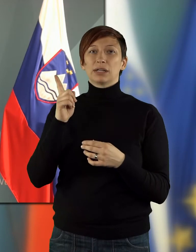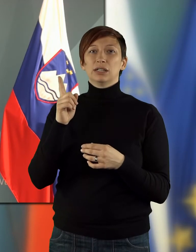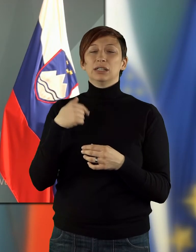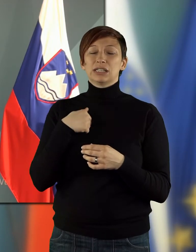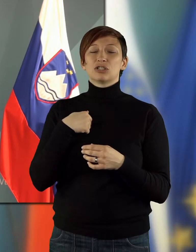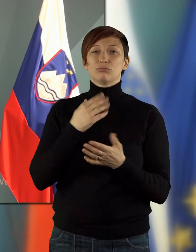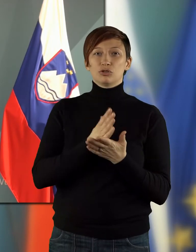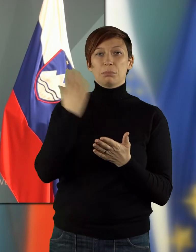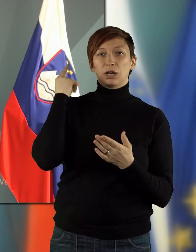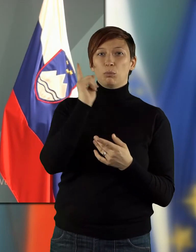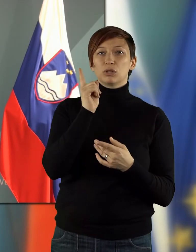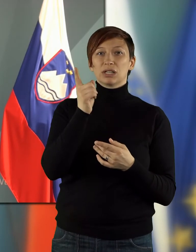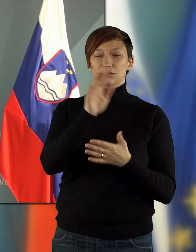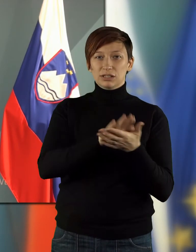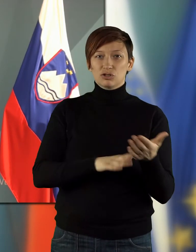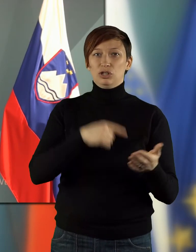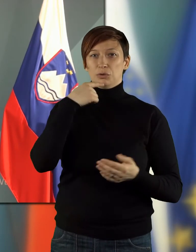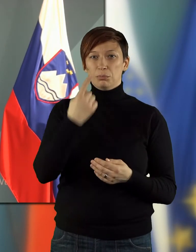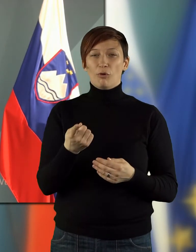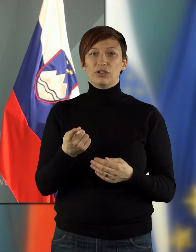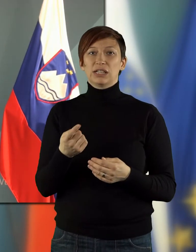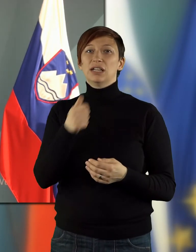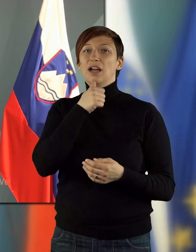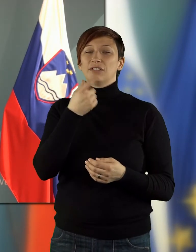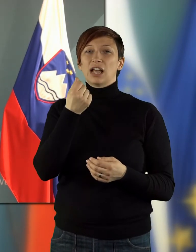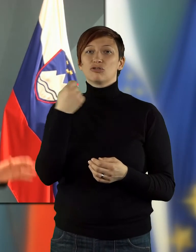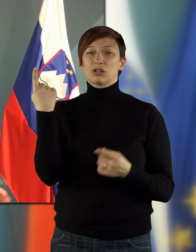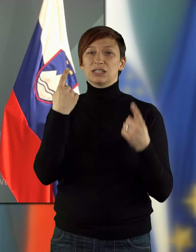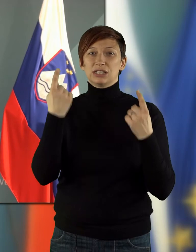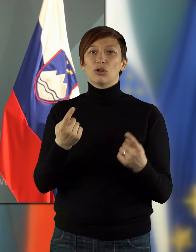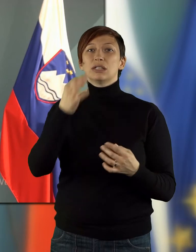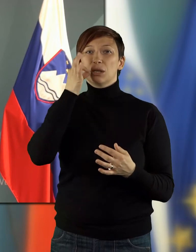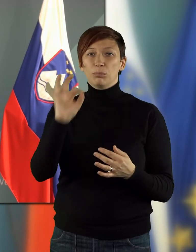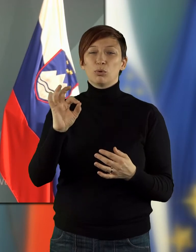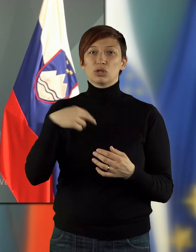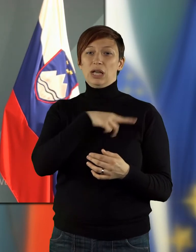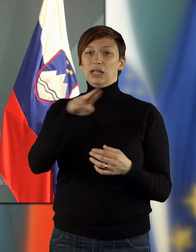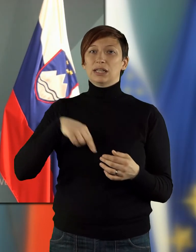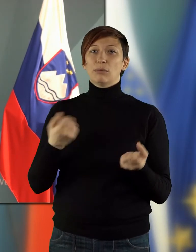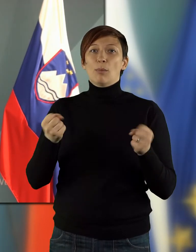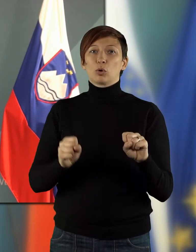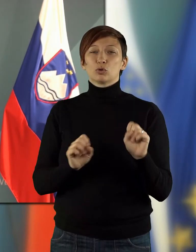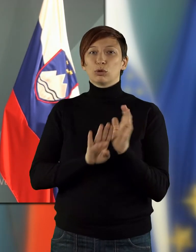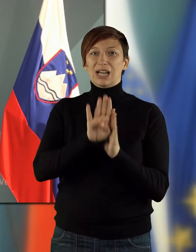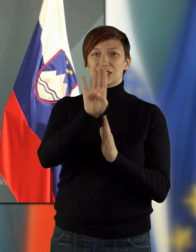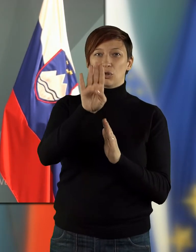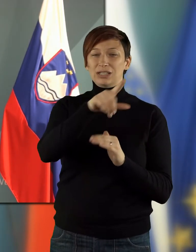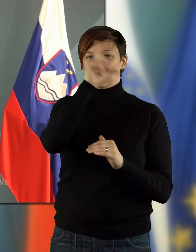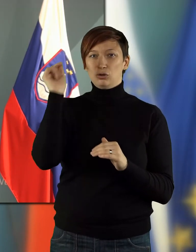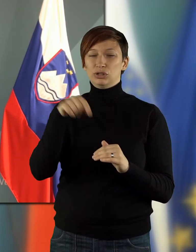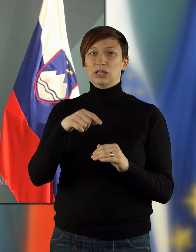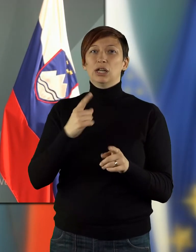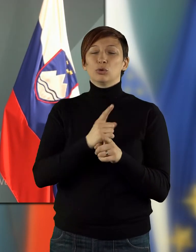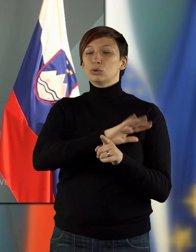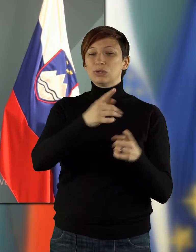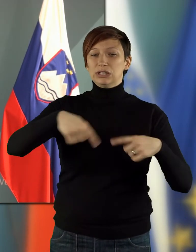več, ampak pozarjala sem tudi na to, kar sem v uvodu povedala, da je finančna situacija boljša, da imamo gospodarsko rast, ki pa